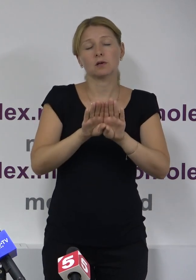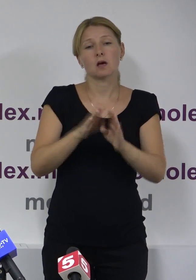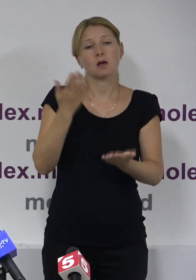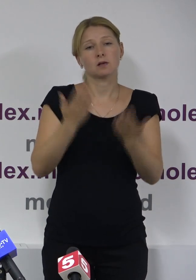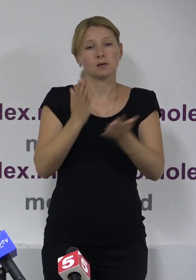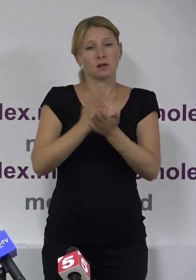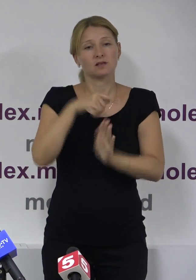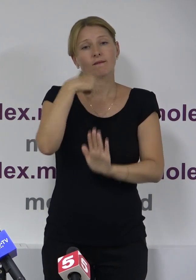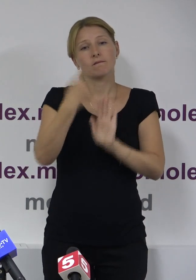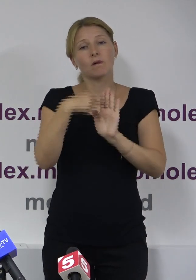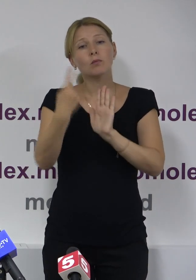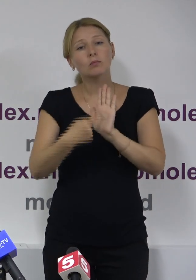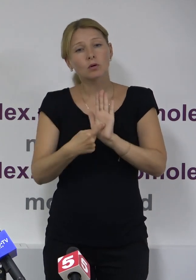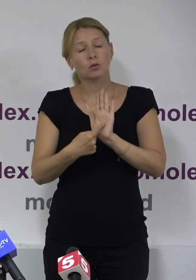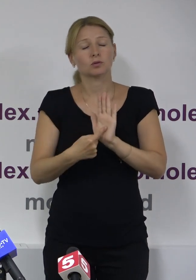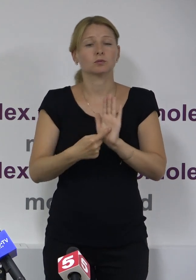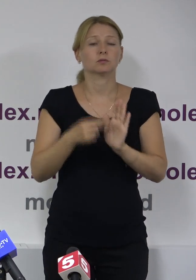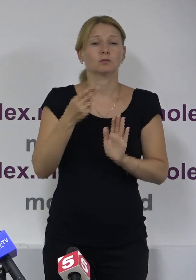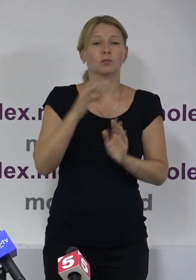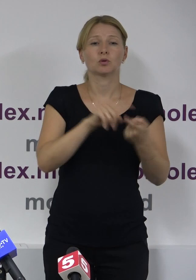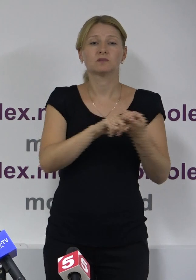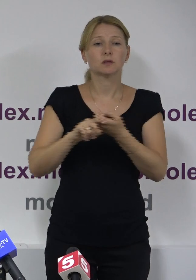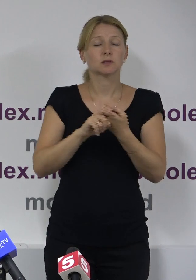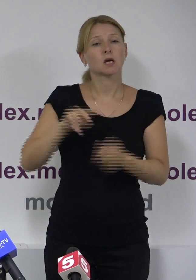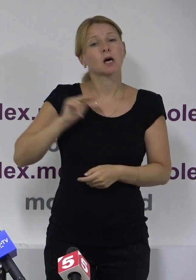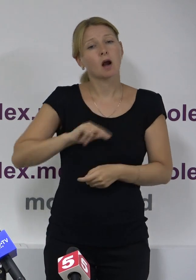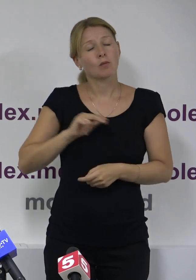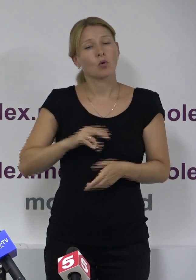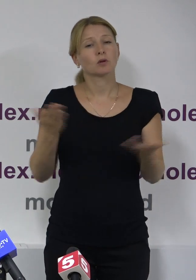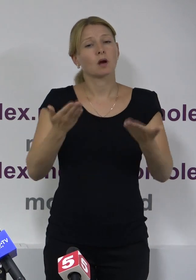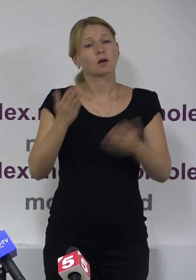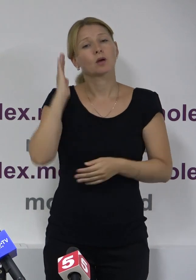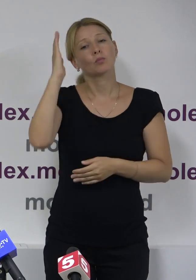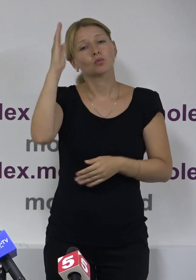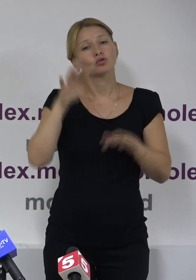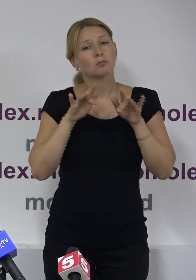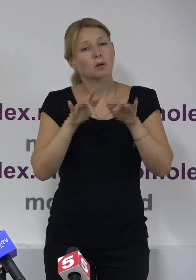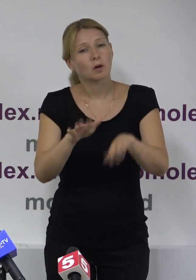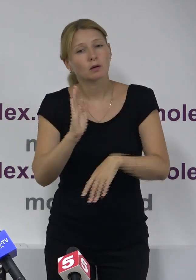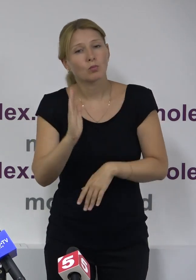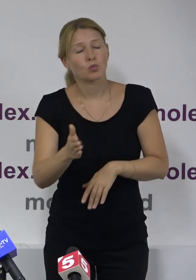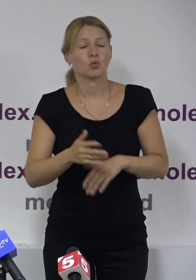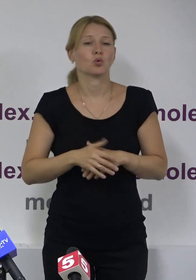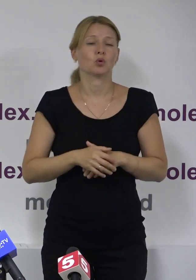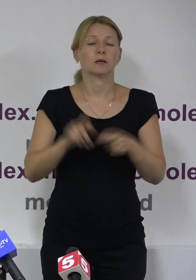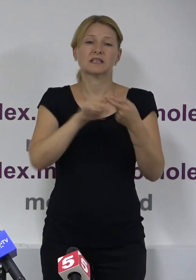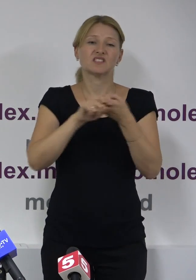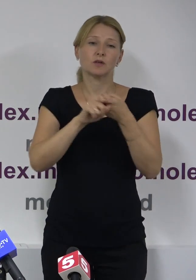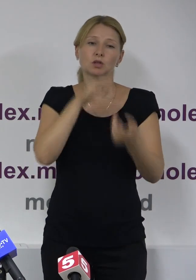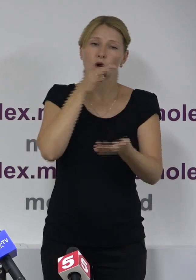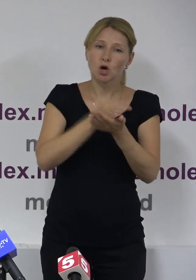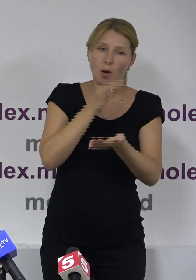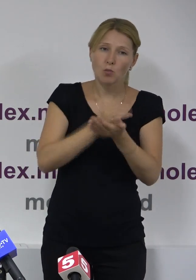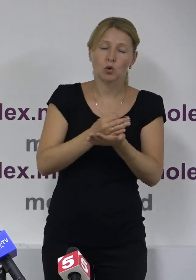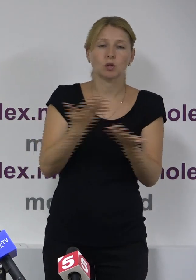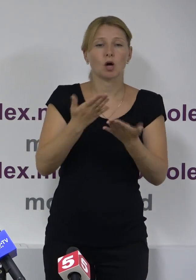vis-a-vis sau legate de misiunea de observare, ce activități vom mai avea, La fel și legate de raportul nemijlocit